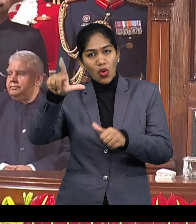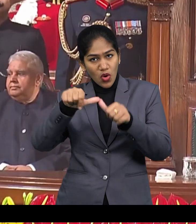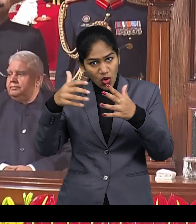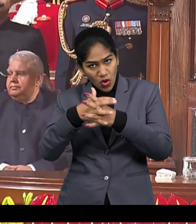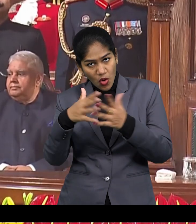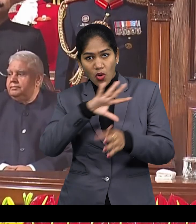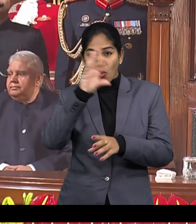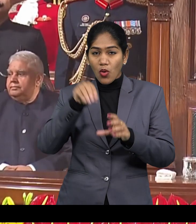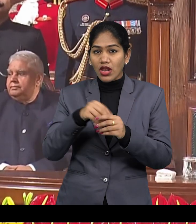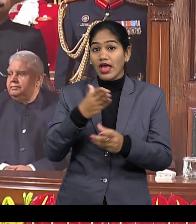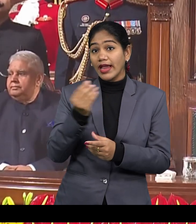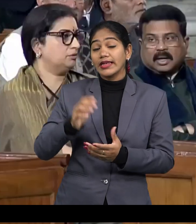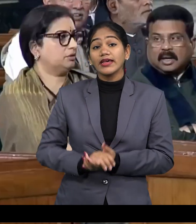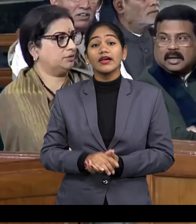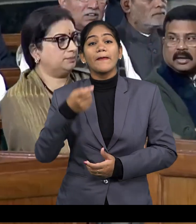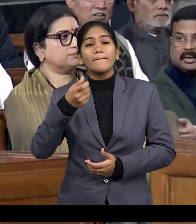మరియు ద్రవ్య బిల్లులకు